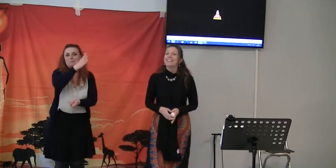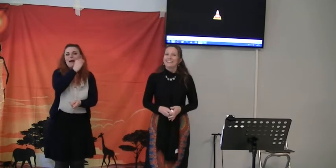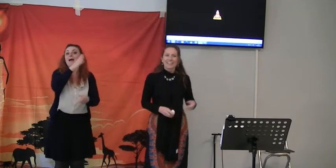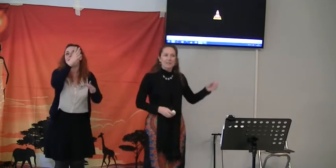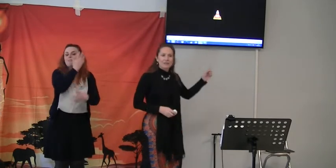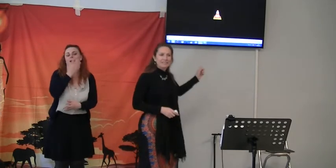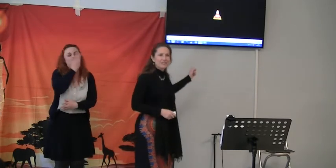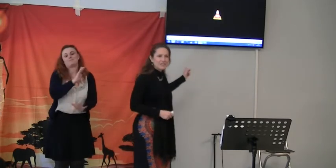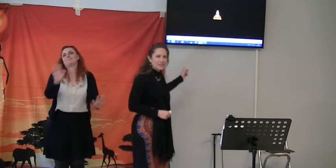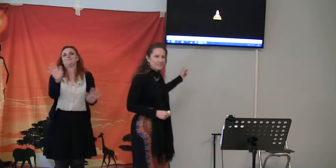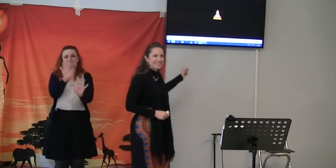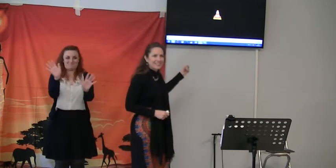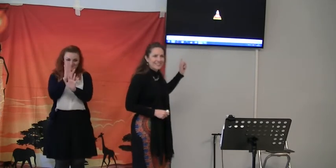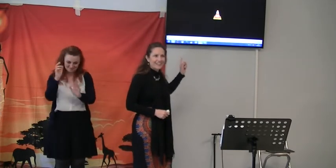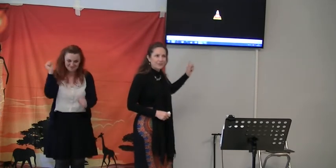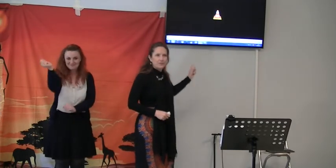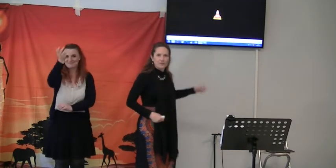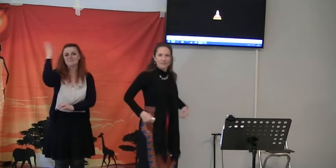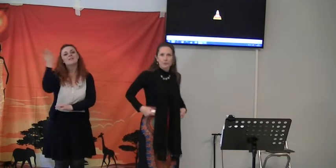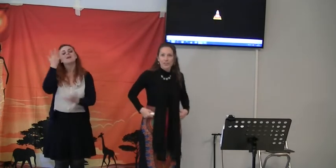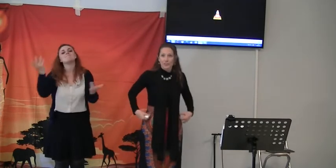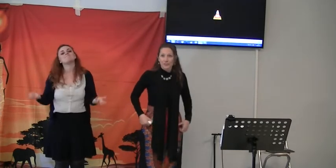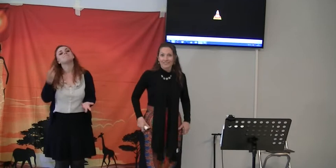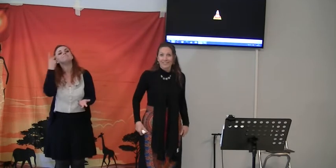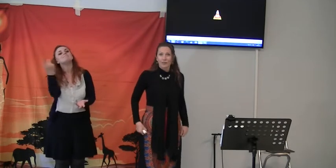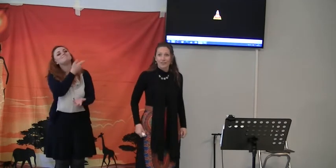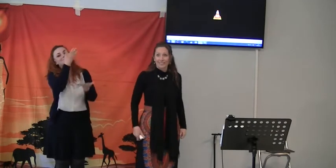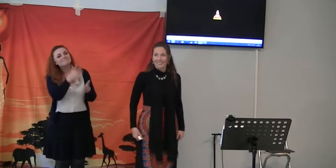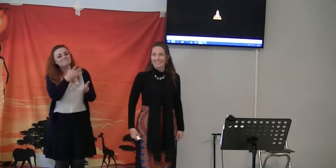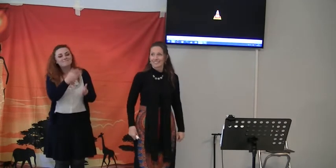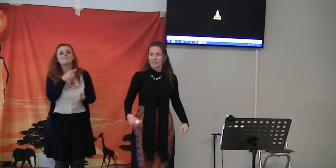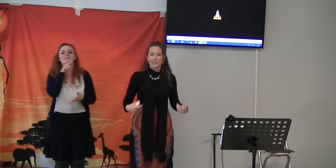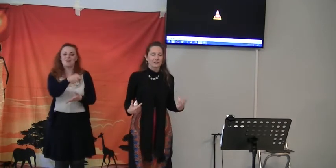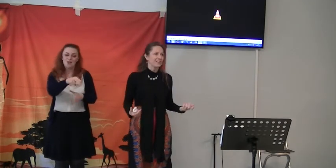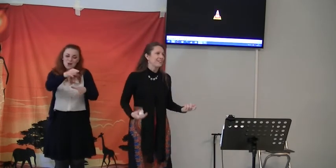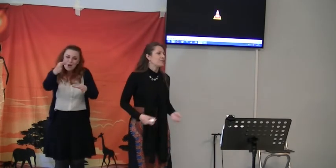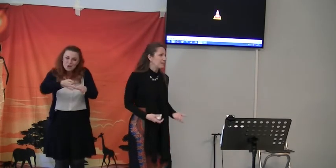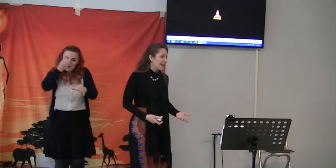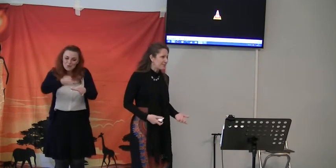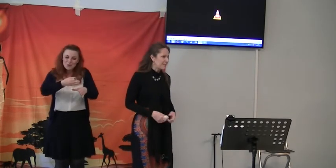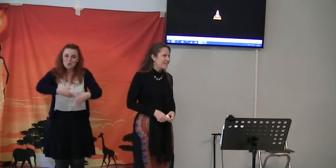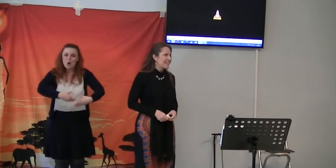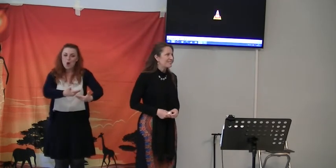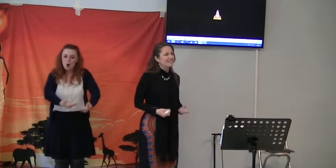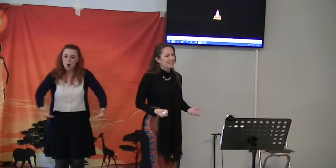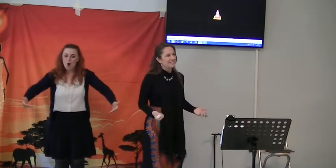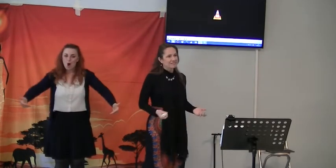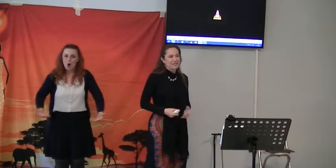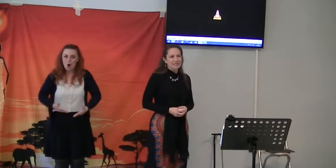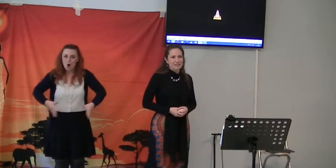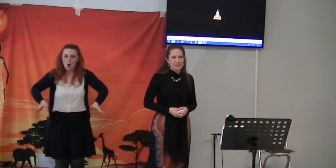Eppure, come avete visto, hanno cucito delle gonne, hanno imparato. E